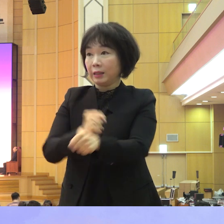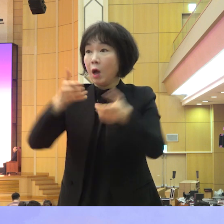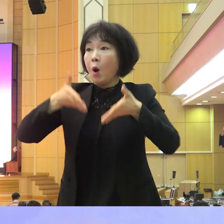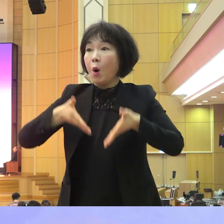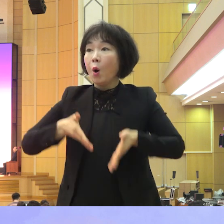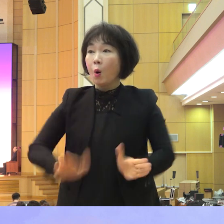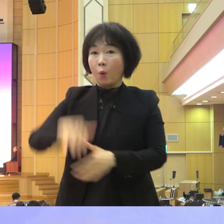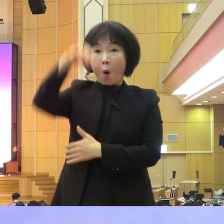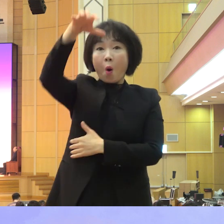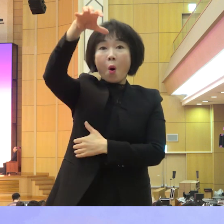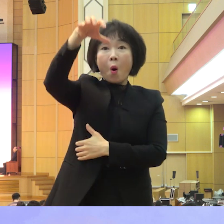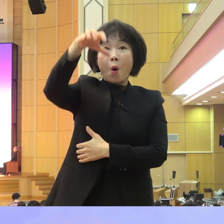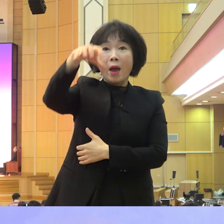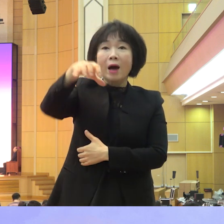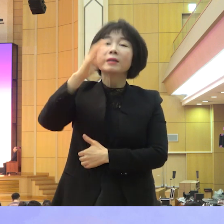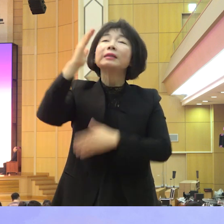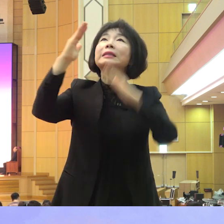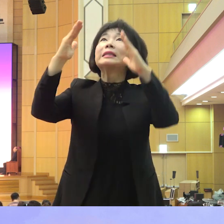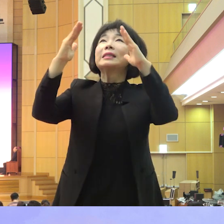예비하신